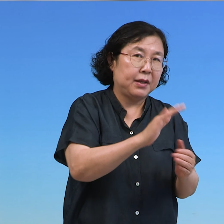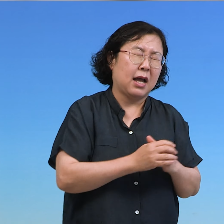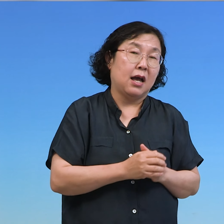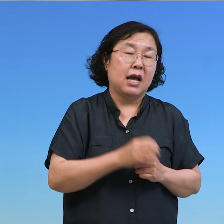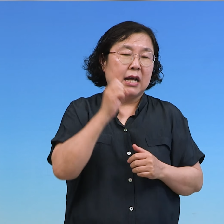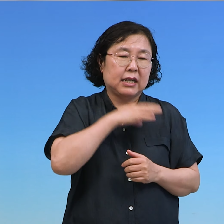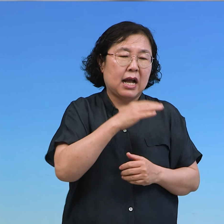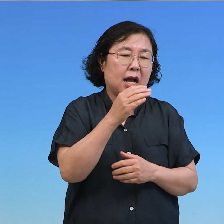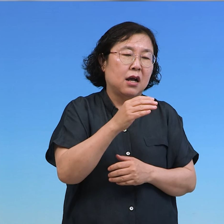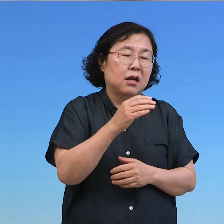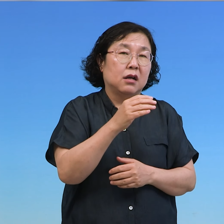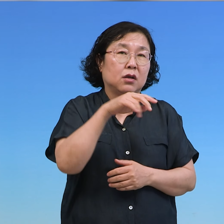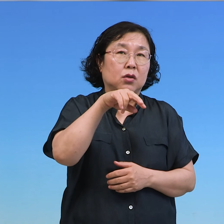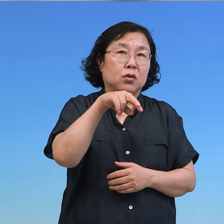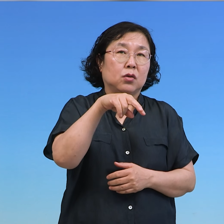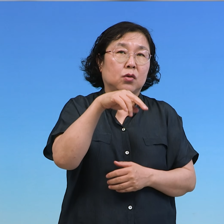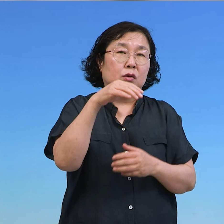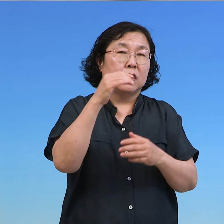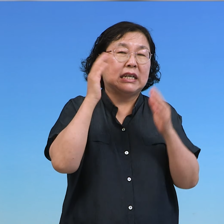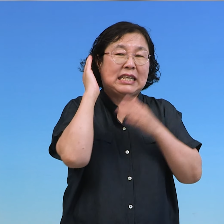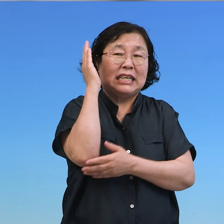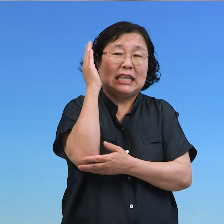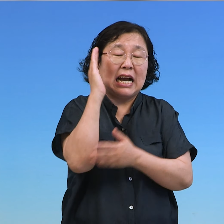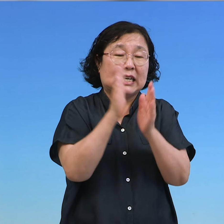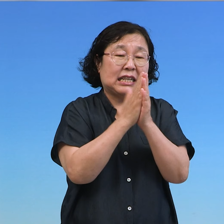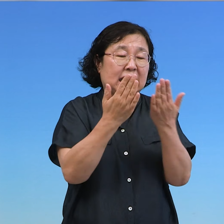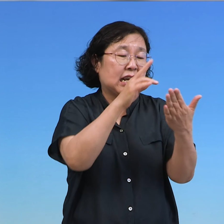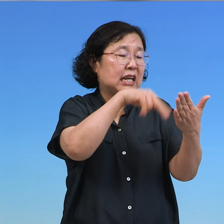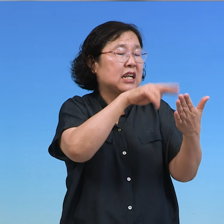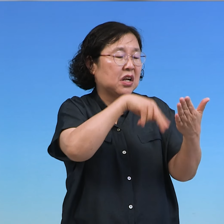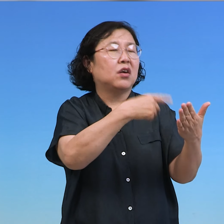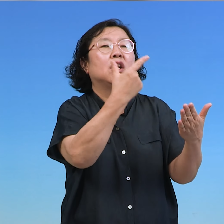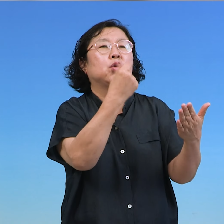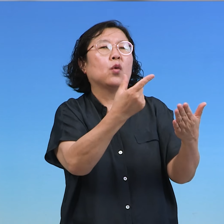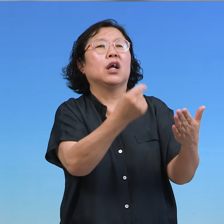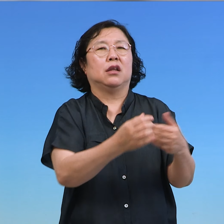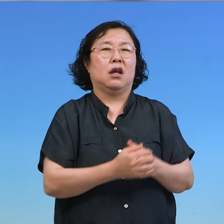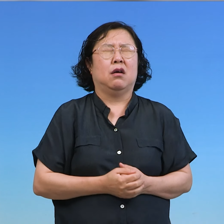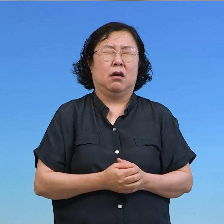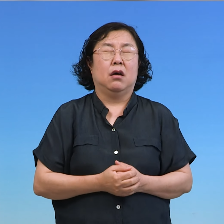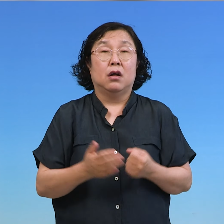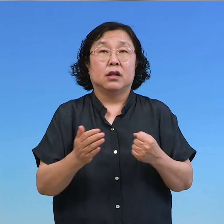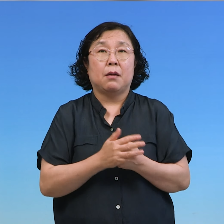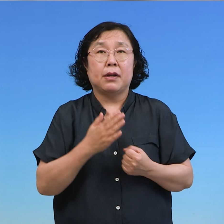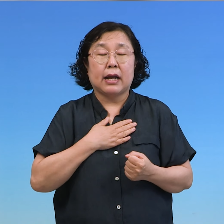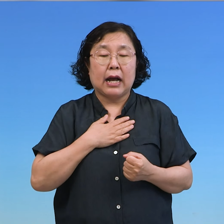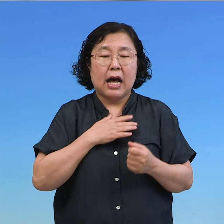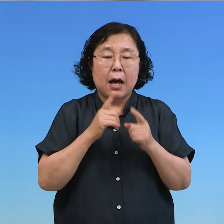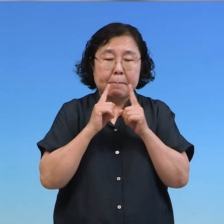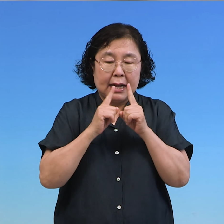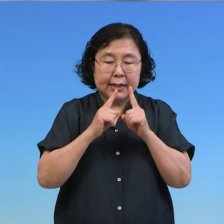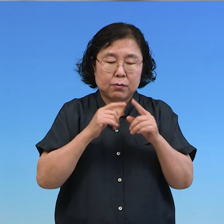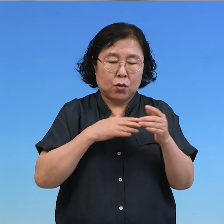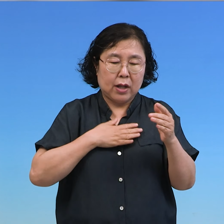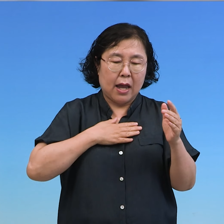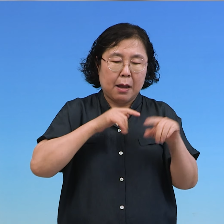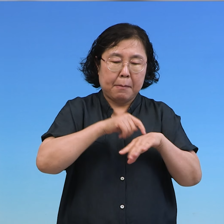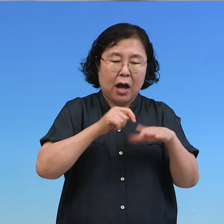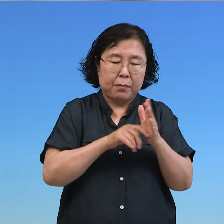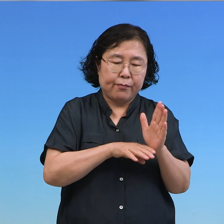말씀이 내 안에 제대로 들어왔으면 나오는 말이 축복의 언어 격려의 언어 용서의